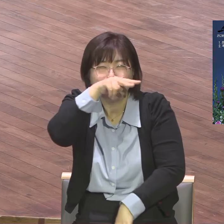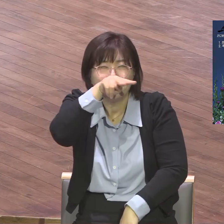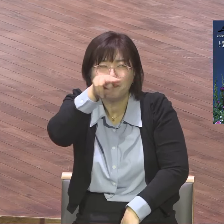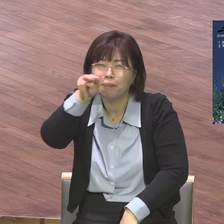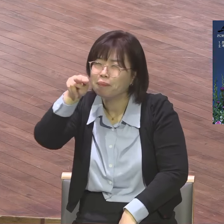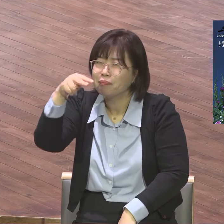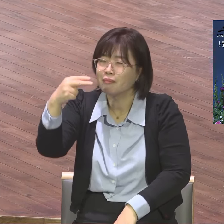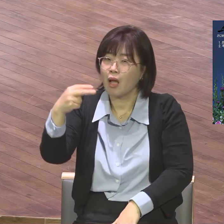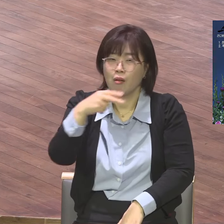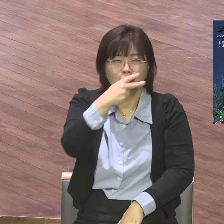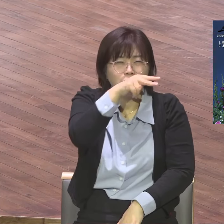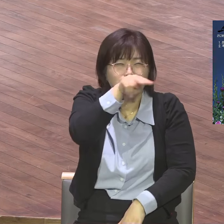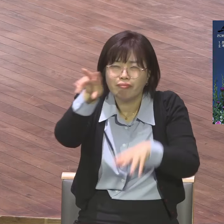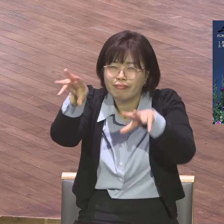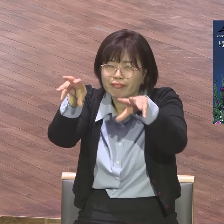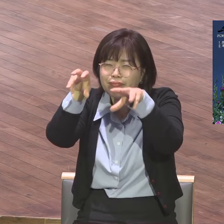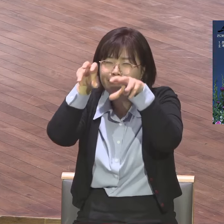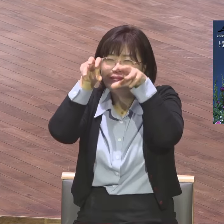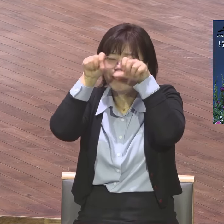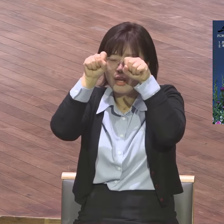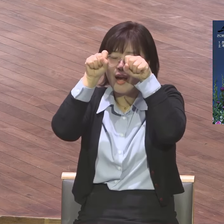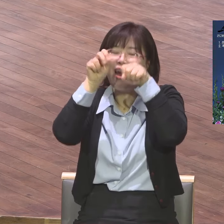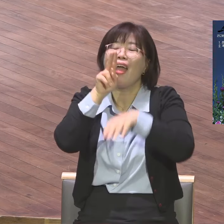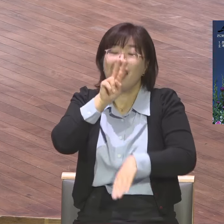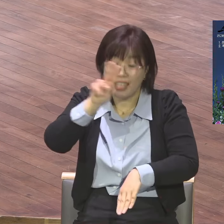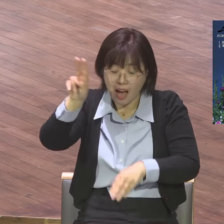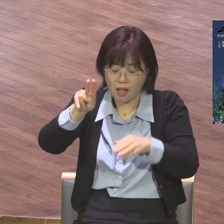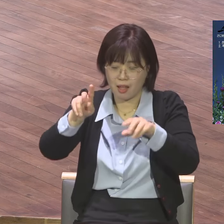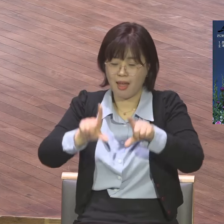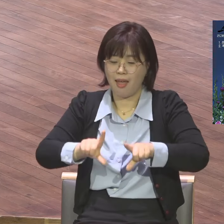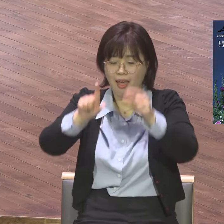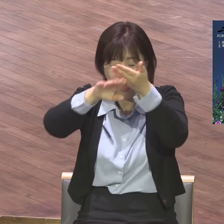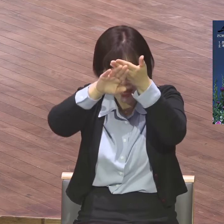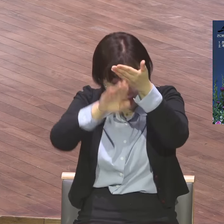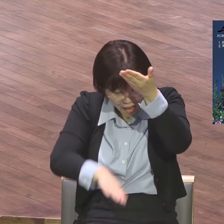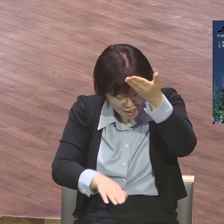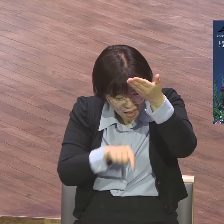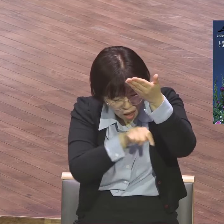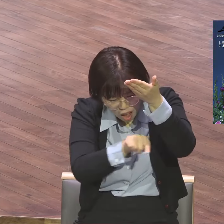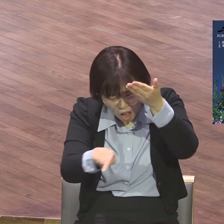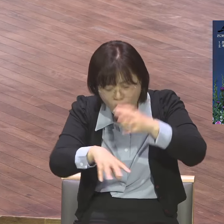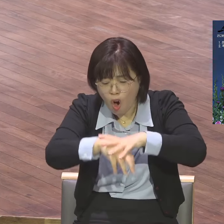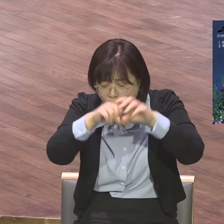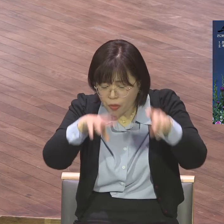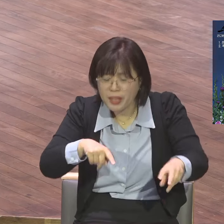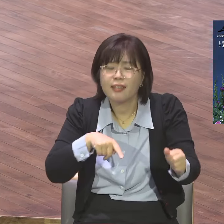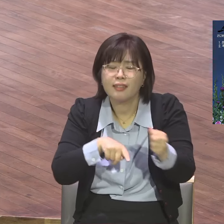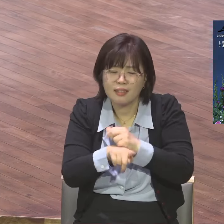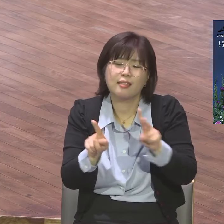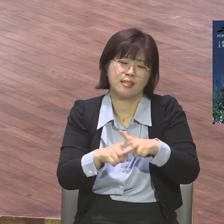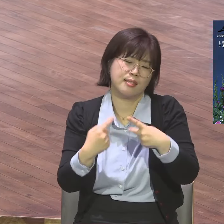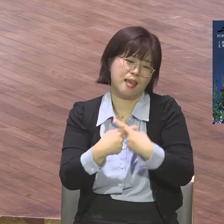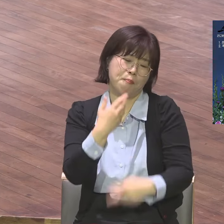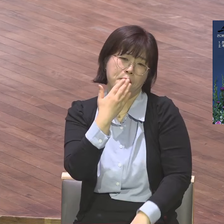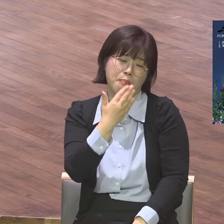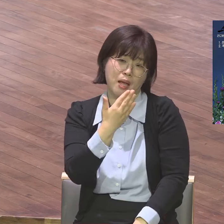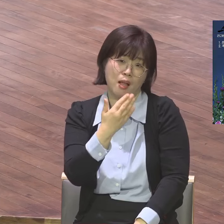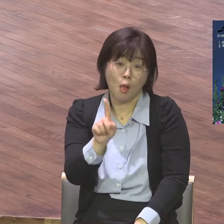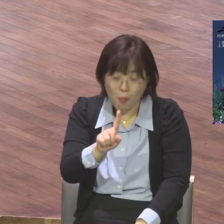해 위의 것을 알아야 된다. 영원한 가치 참된 진리를 볼 수 있어야만 이 땅의 삶을